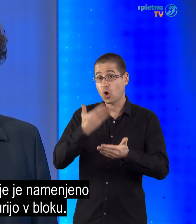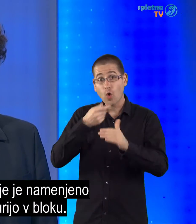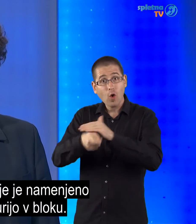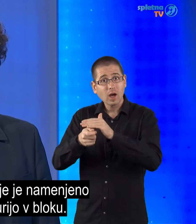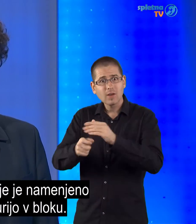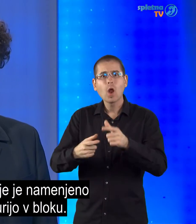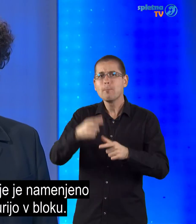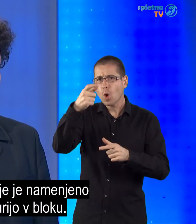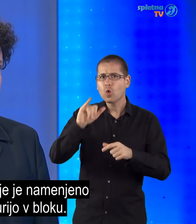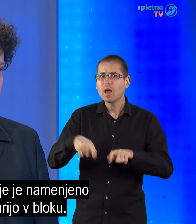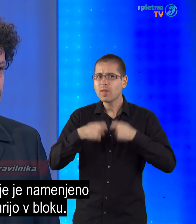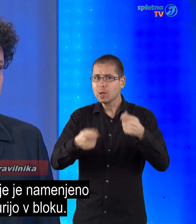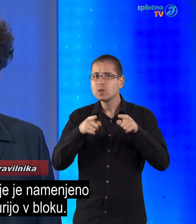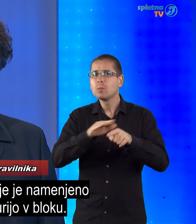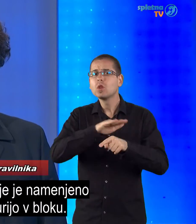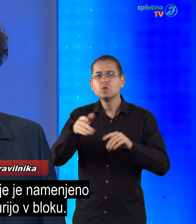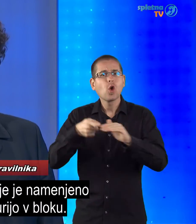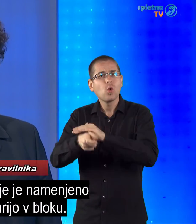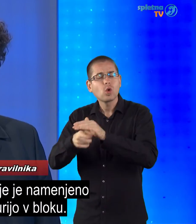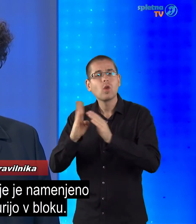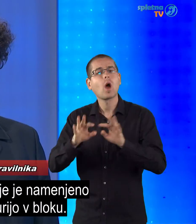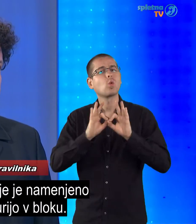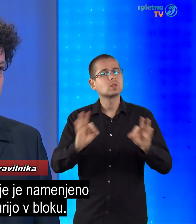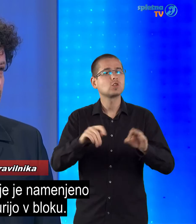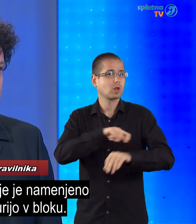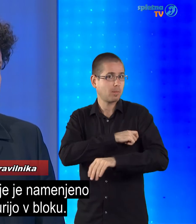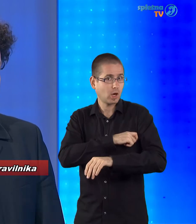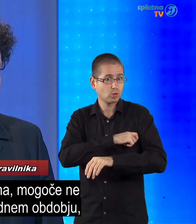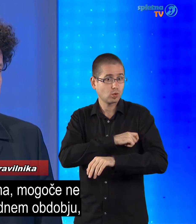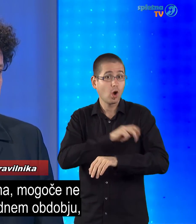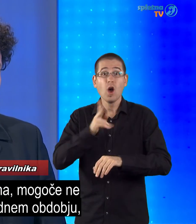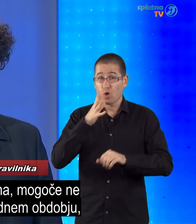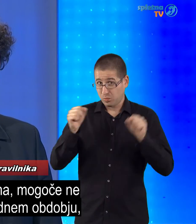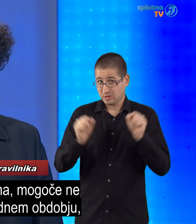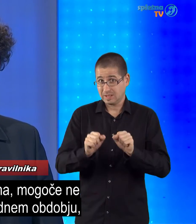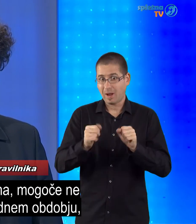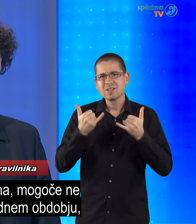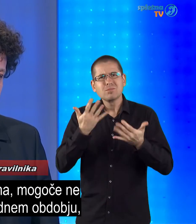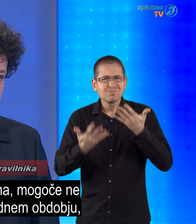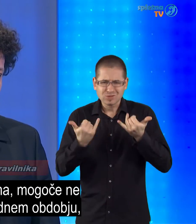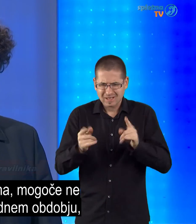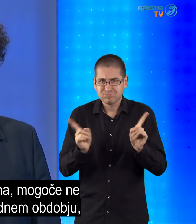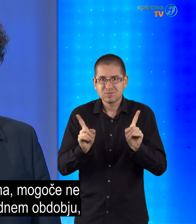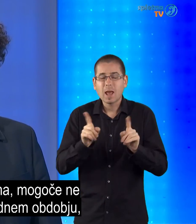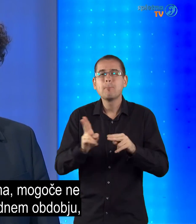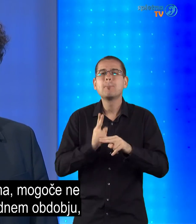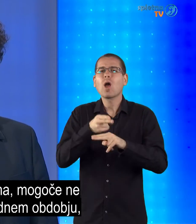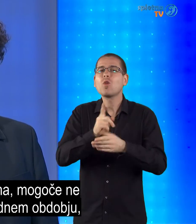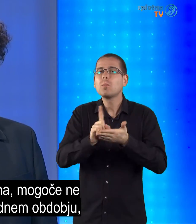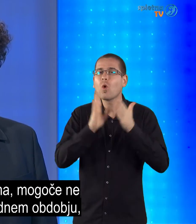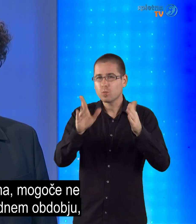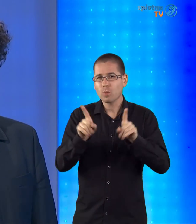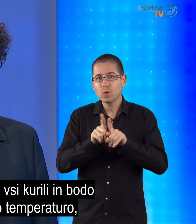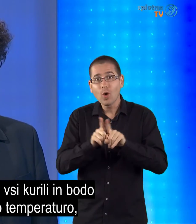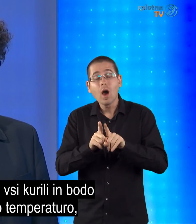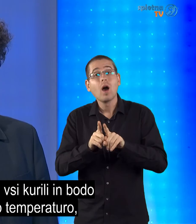Centralno ogrevanje v bloku je namenjeno temu, da vsi kurijo na ustrezno temperaturo. In ko bo zima, mogoče zdaj ne v tem prehodnem